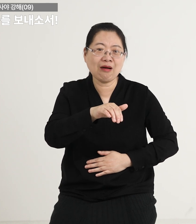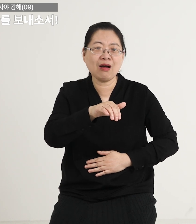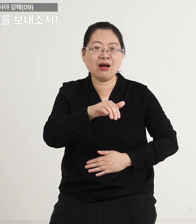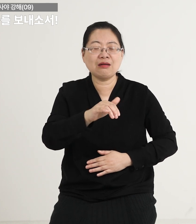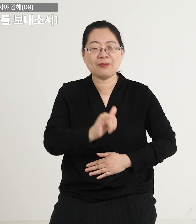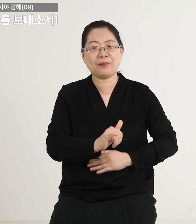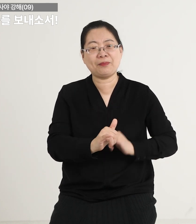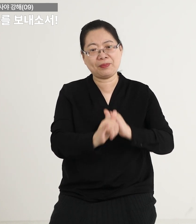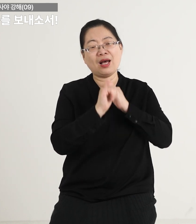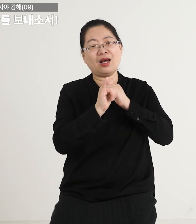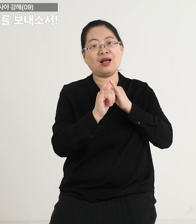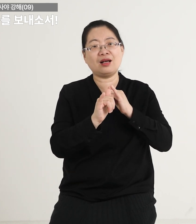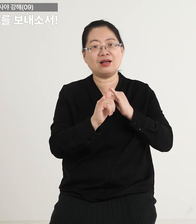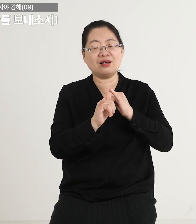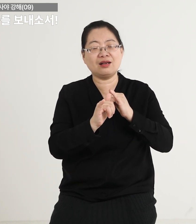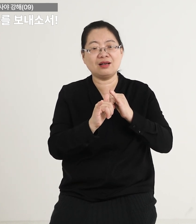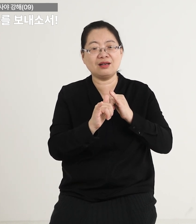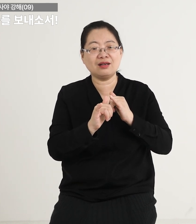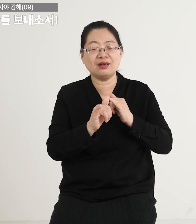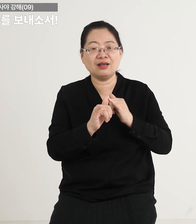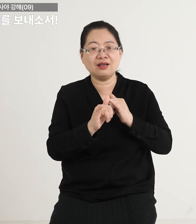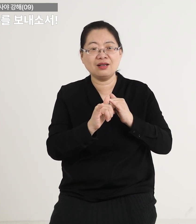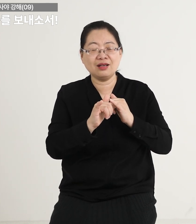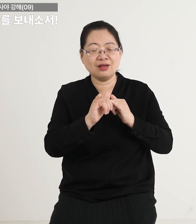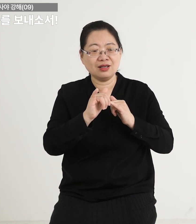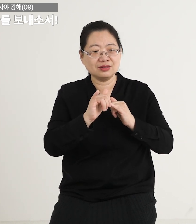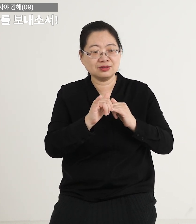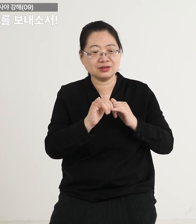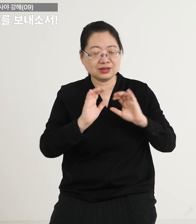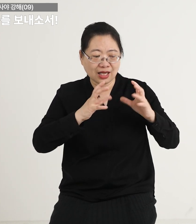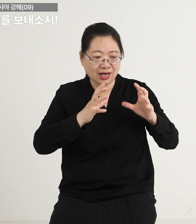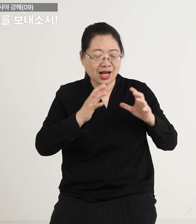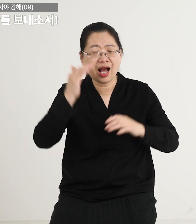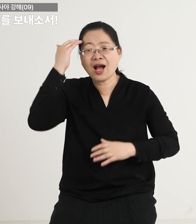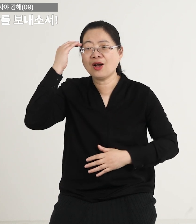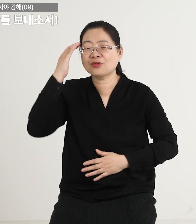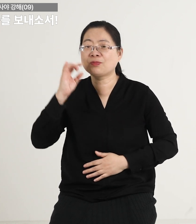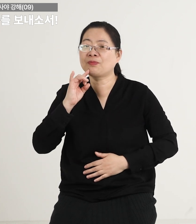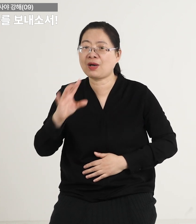나라는 대한민국밖에 없어요. 이게 뭐가 단단히 잘못됐어요.